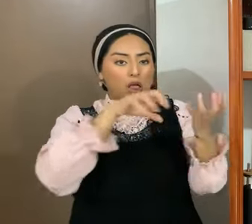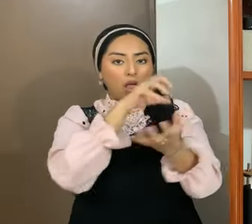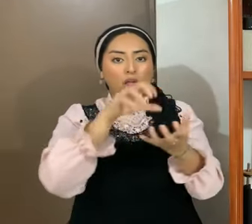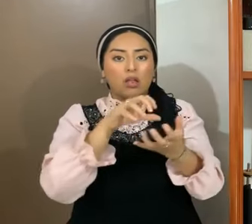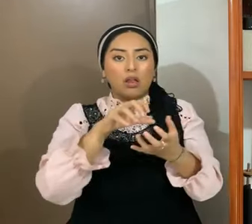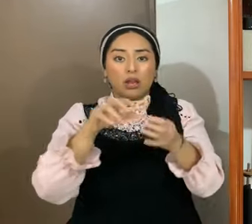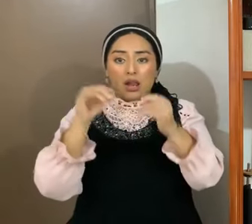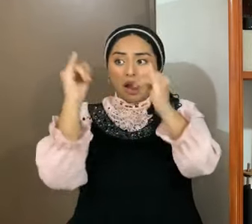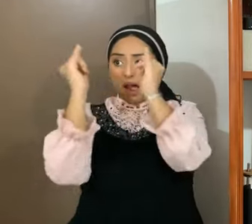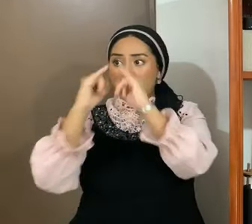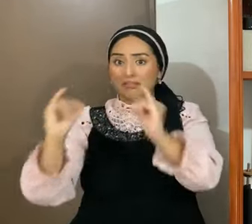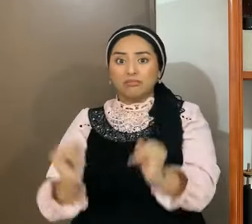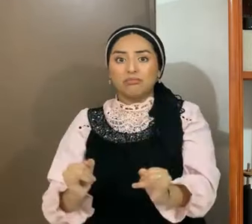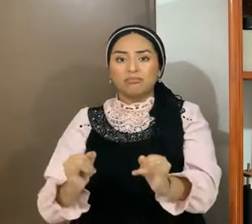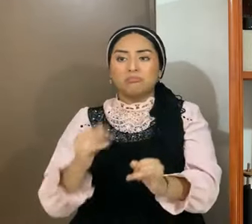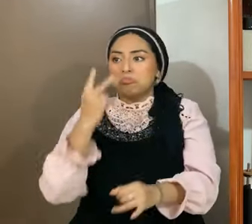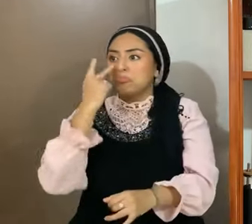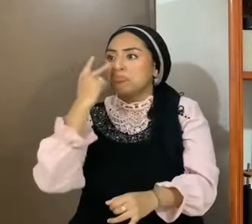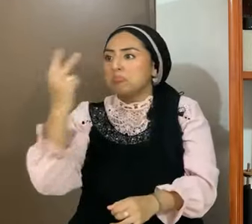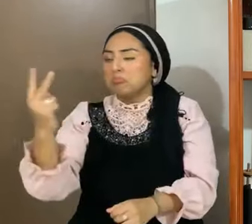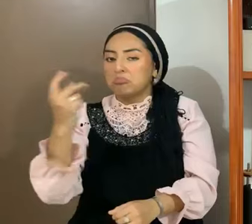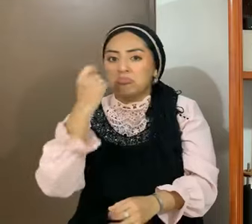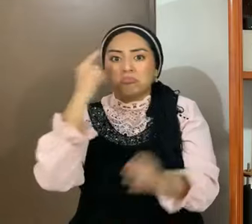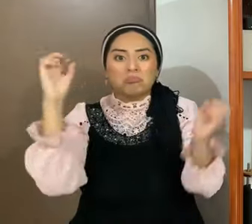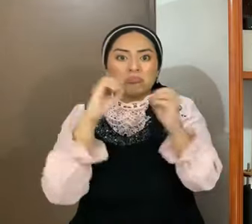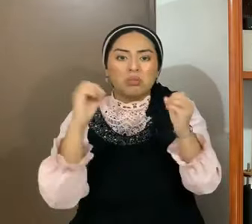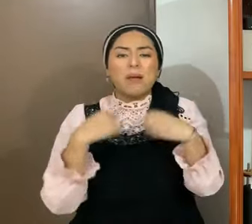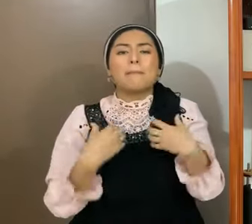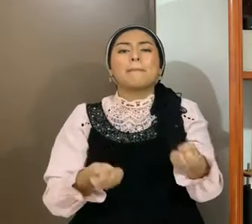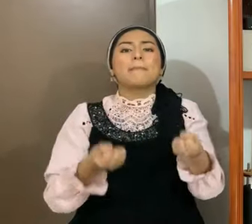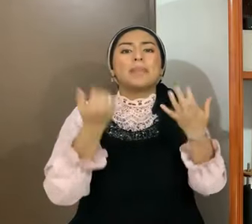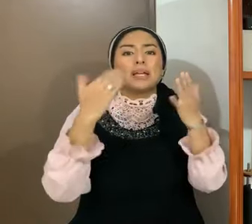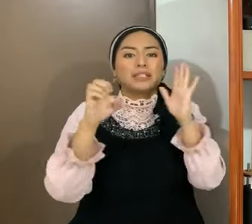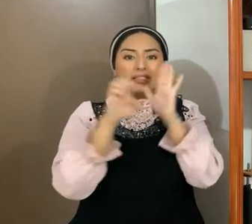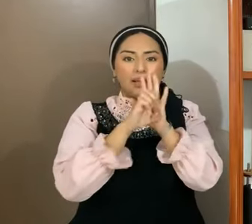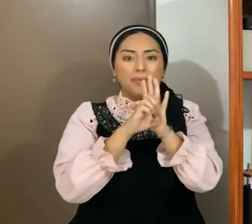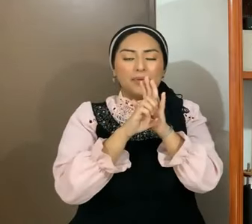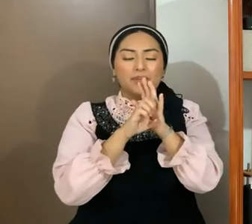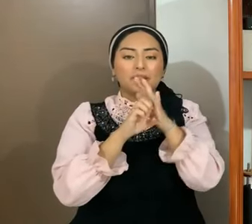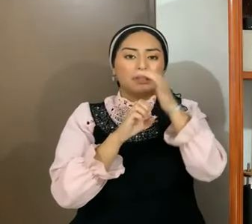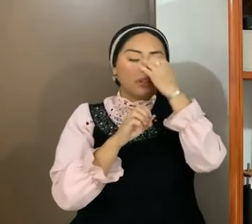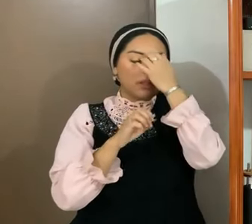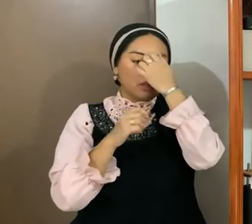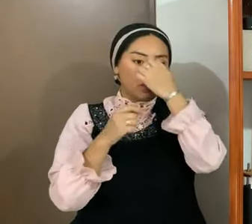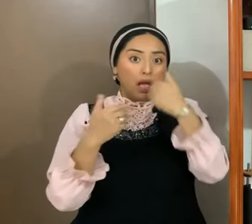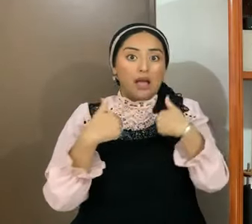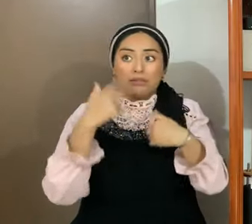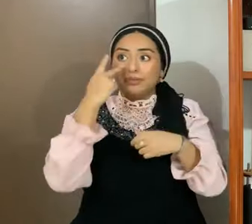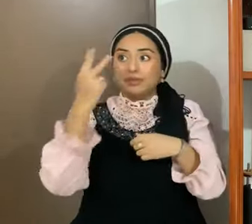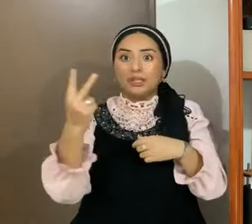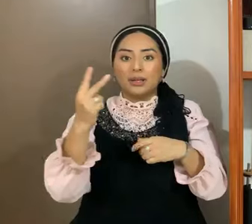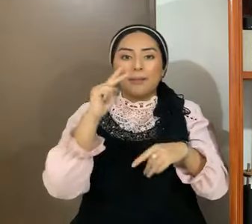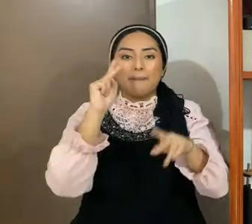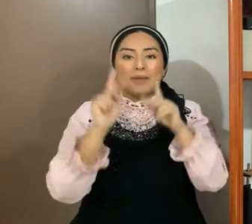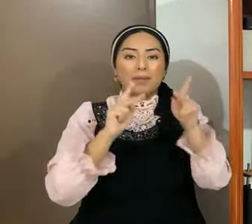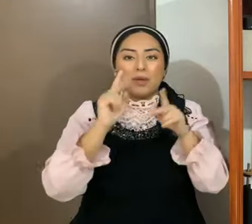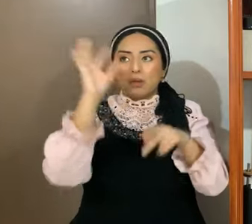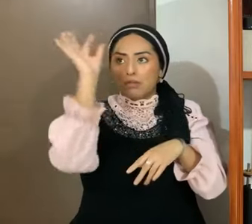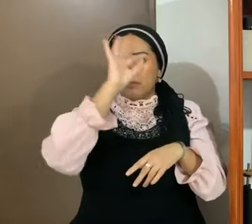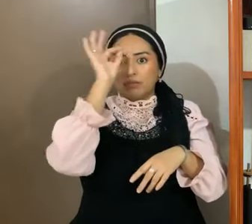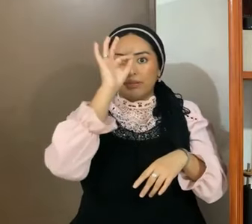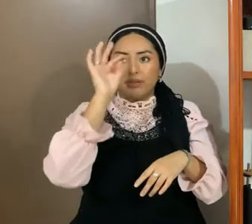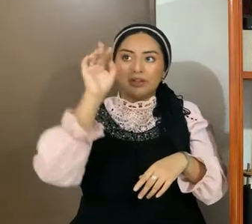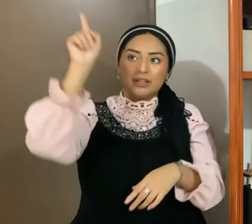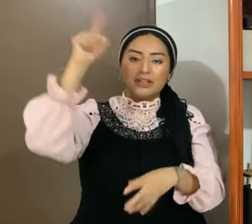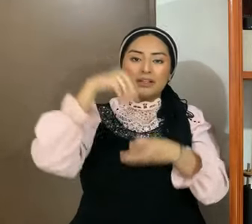entienden. ¿Cuánto hemos visto y cuántos ejemplos hay de lo que hacen los idólatras para sus ídolos?